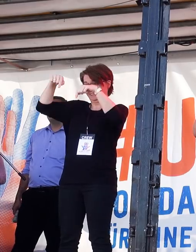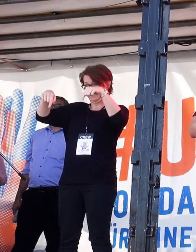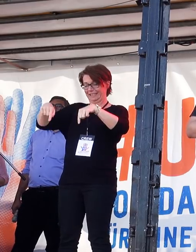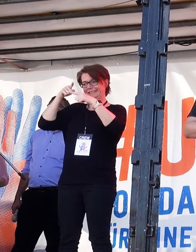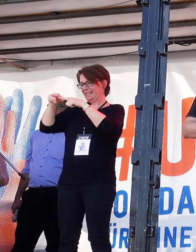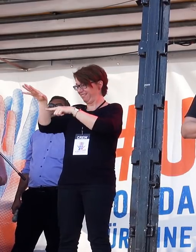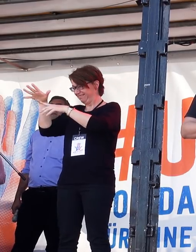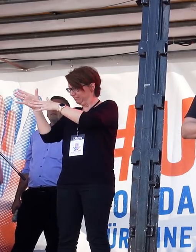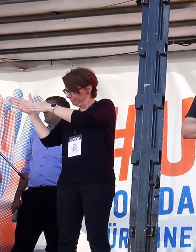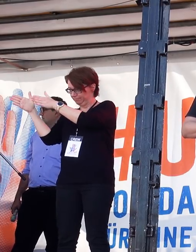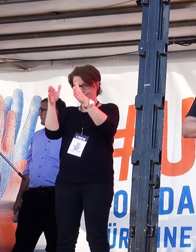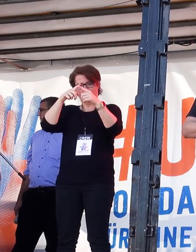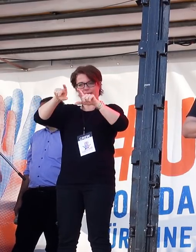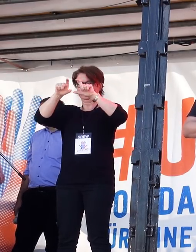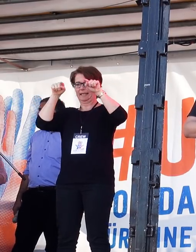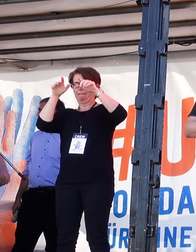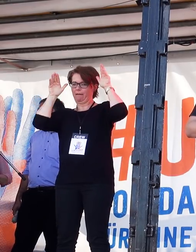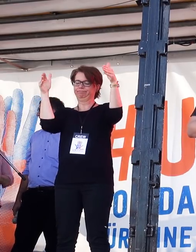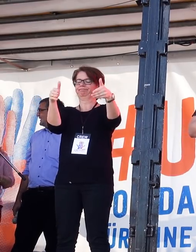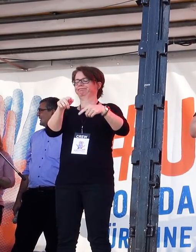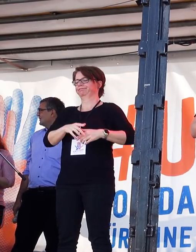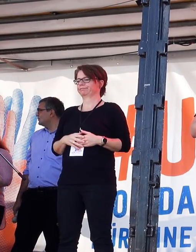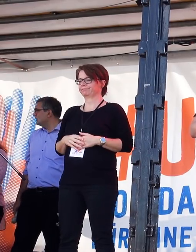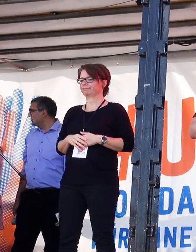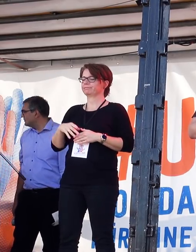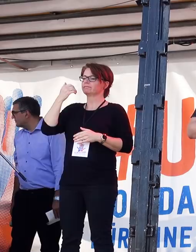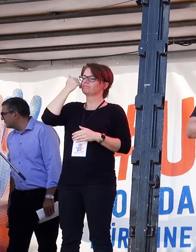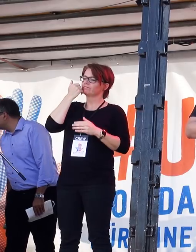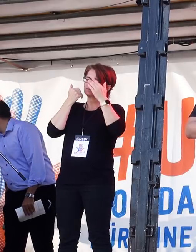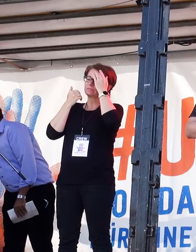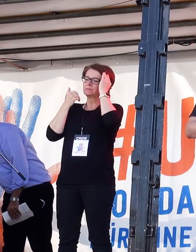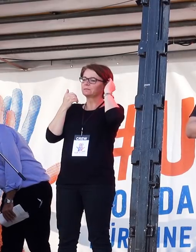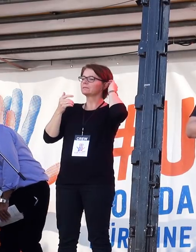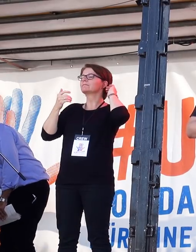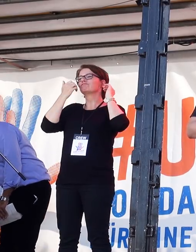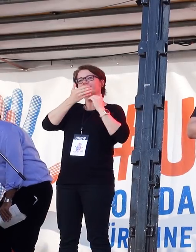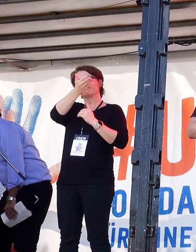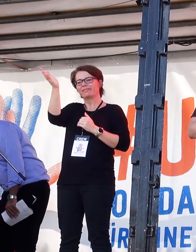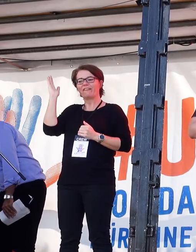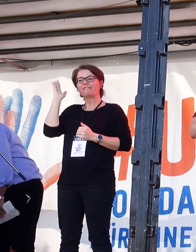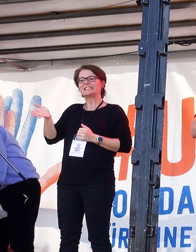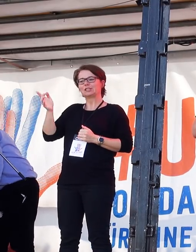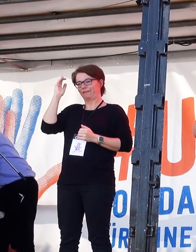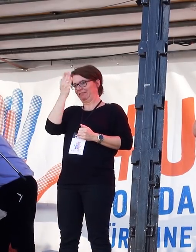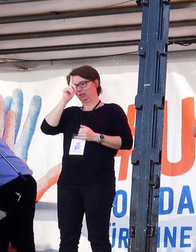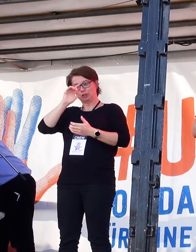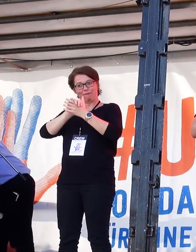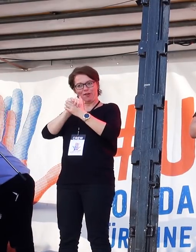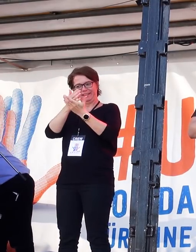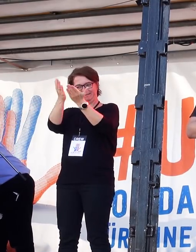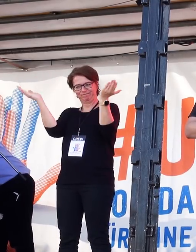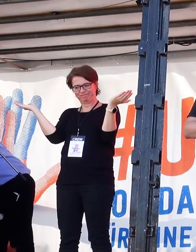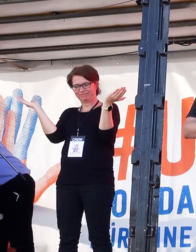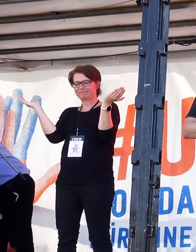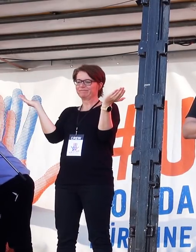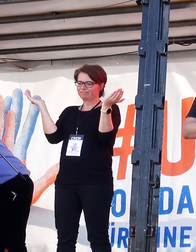Liebe westdeutsche Freunde, macht euch nichts vor. Schauplätze rassistischer Gewalt sind